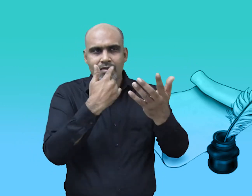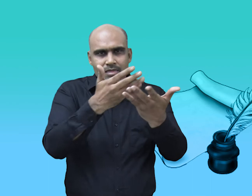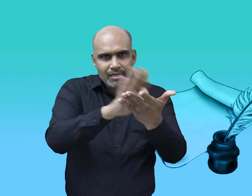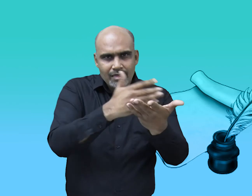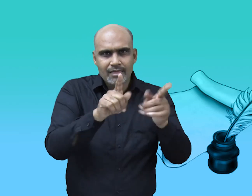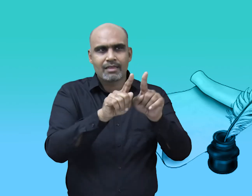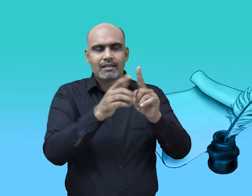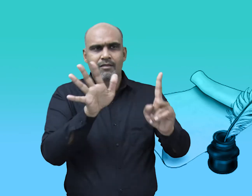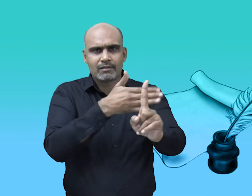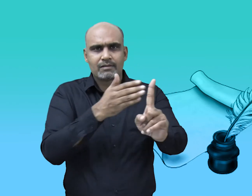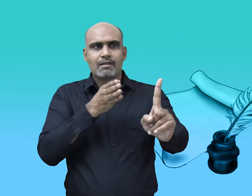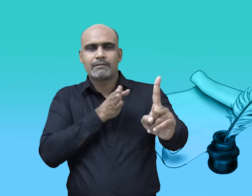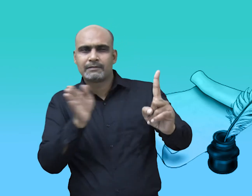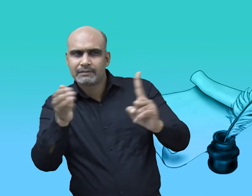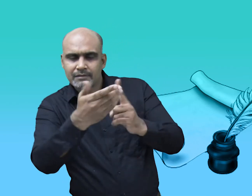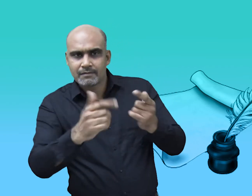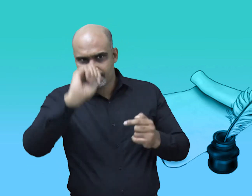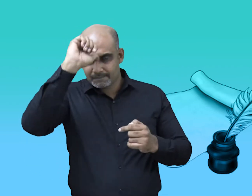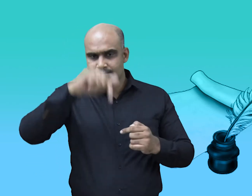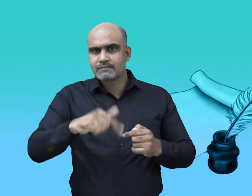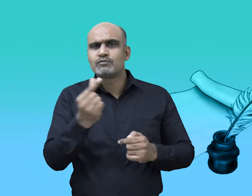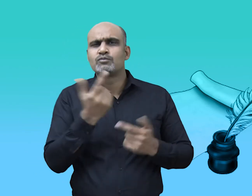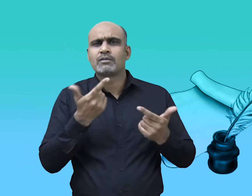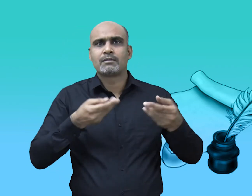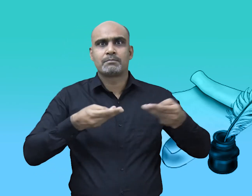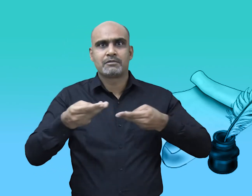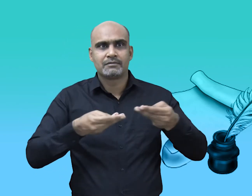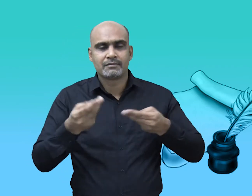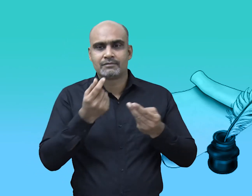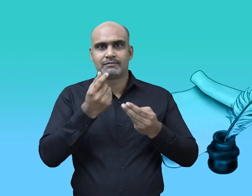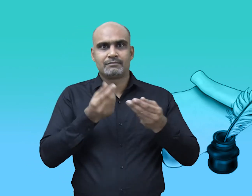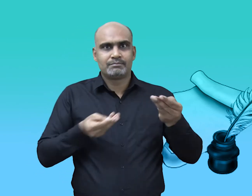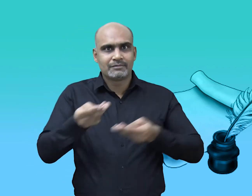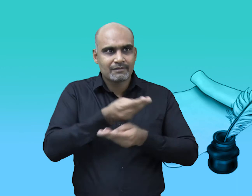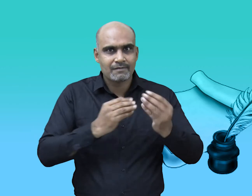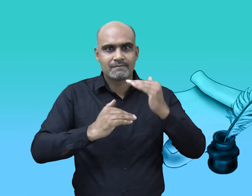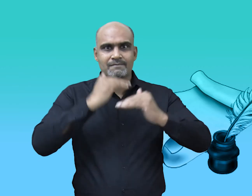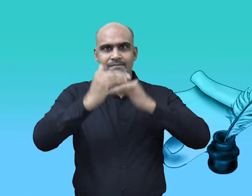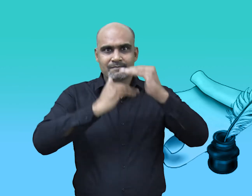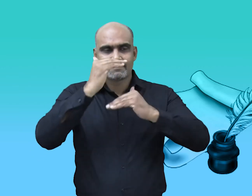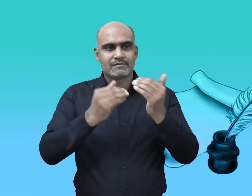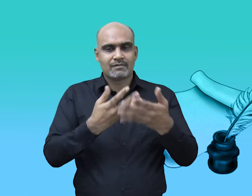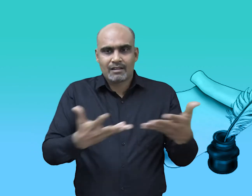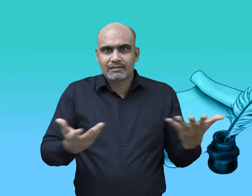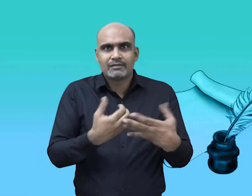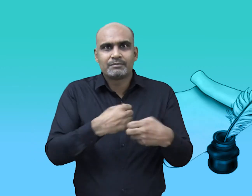से आक्रमण हो रहे हैं। आजकल हमला व्यापार के माध्यम से हो रहा है। व्यापार के माध्यम